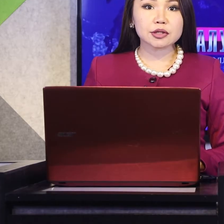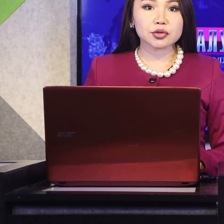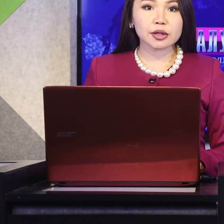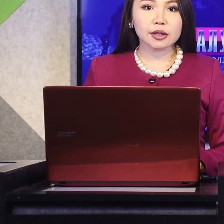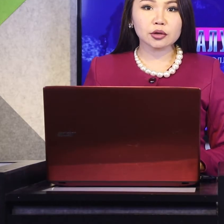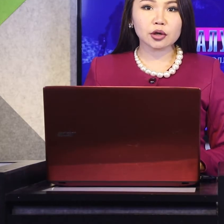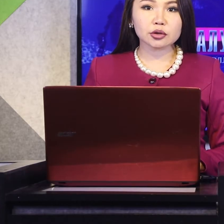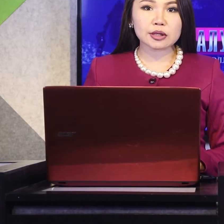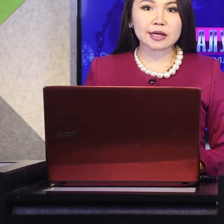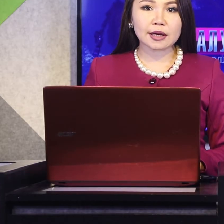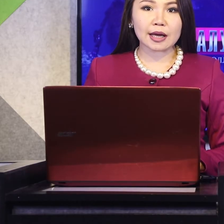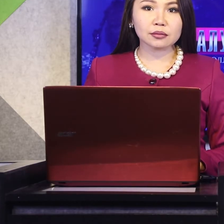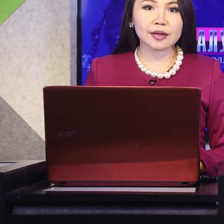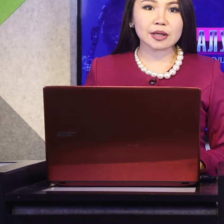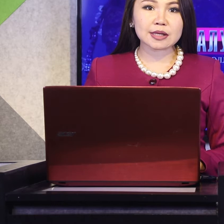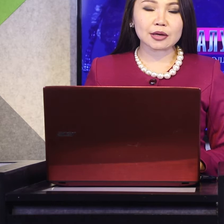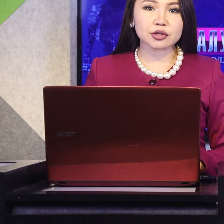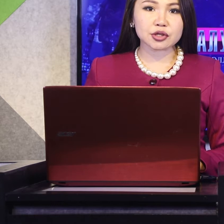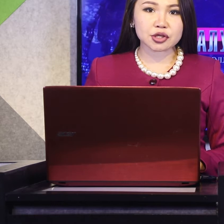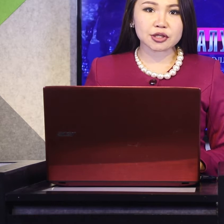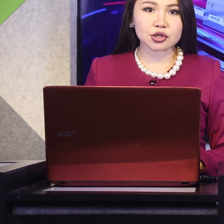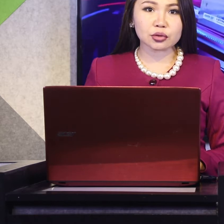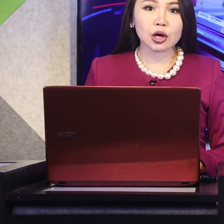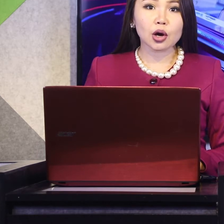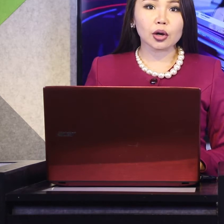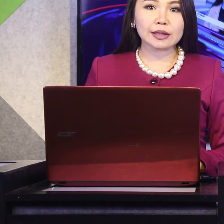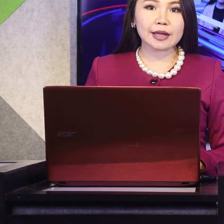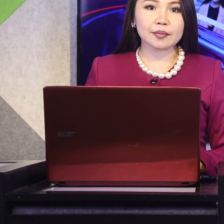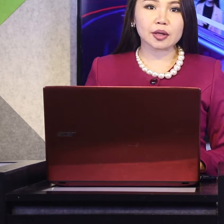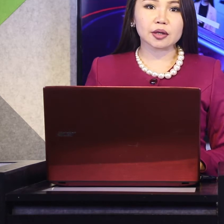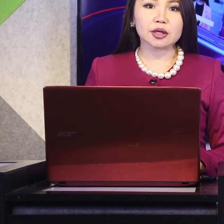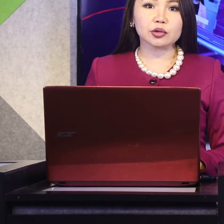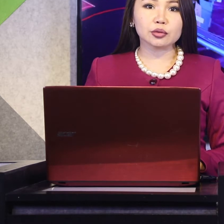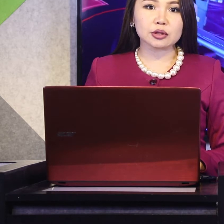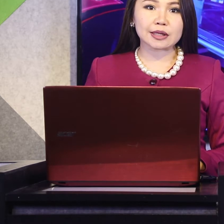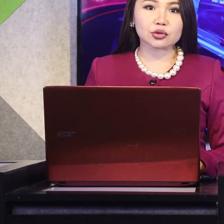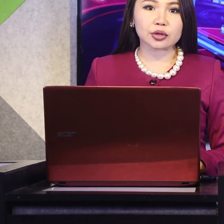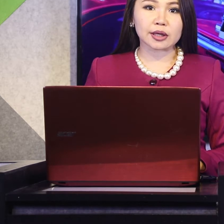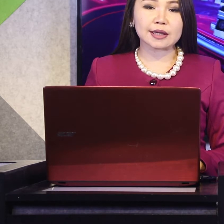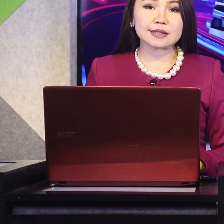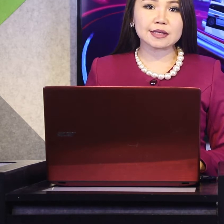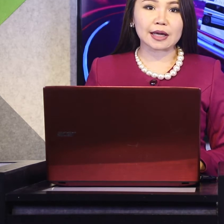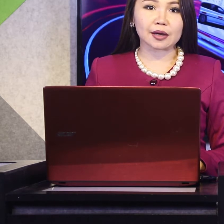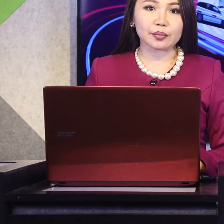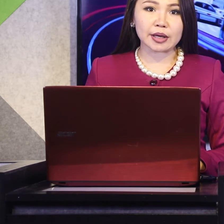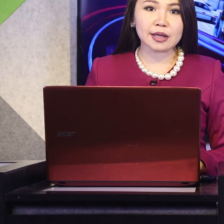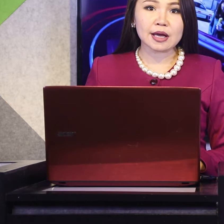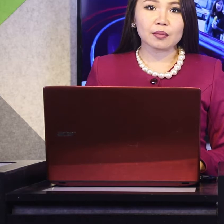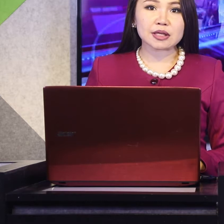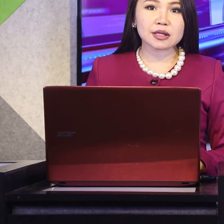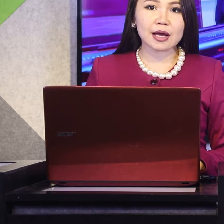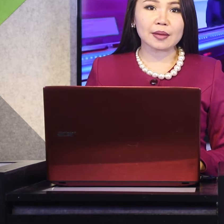Мэдээ үргэлжилж байна. Энэ оны 2 дугаар сарын 18-наас 19-нд шилжих шүн Говиалтай аймгийн гэр бүл хөөхөд залуучуудын хэлэлцээний дараа